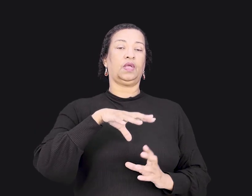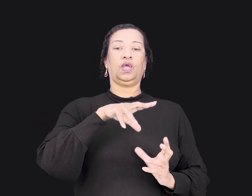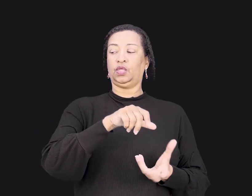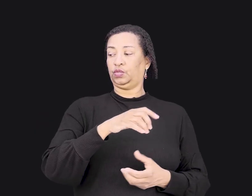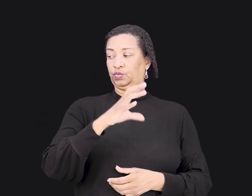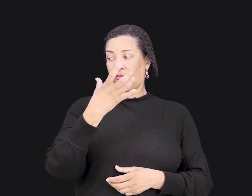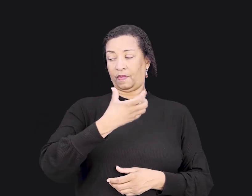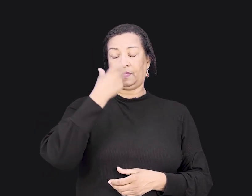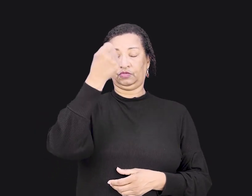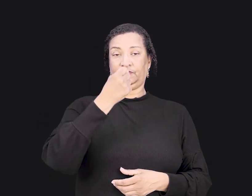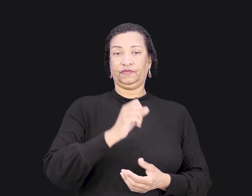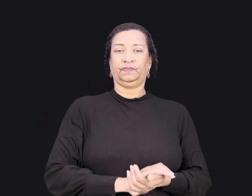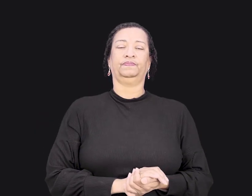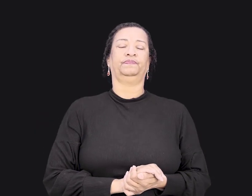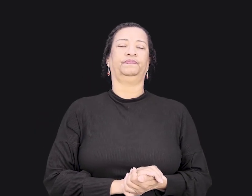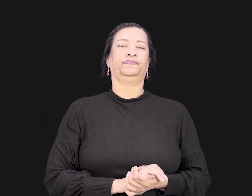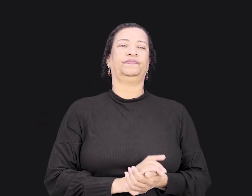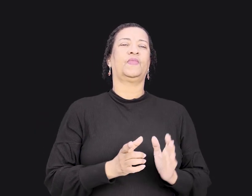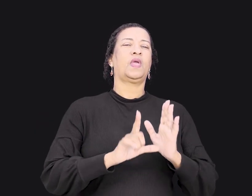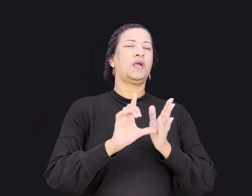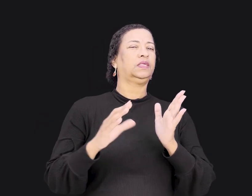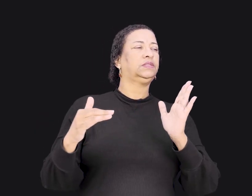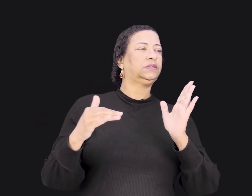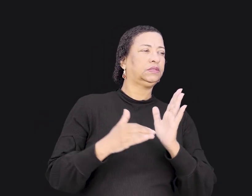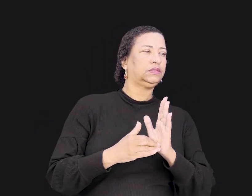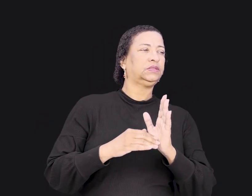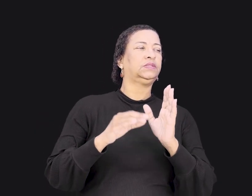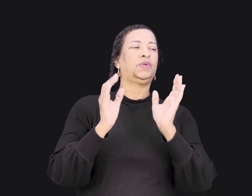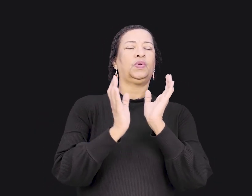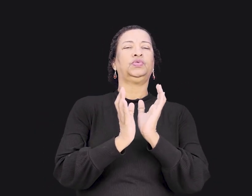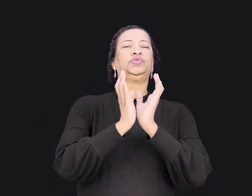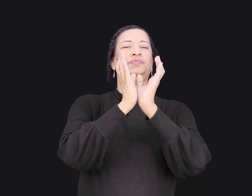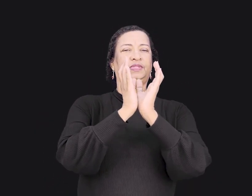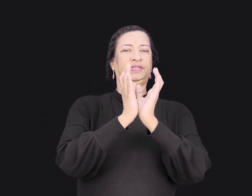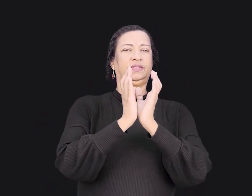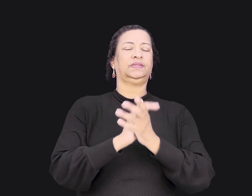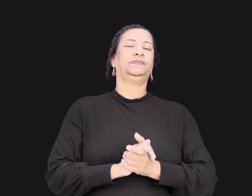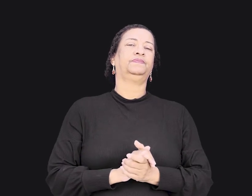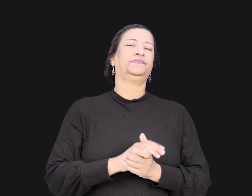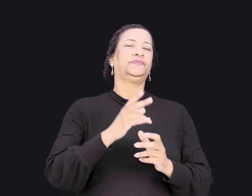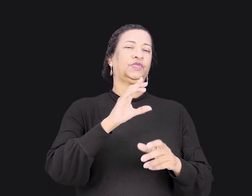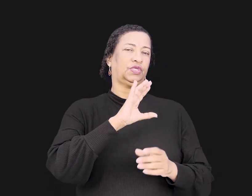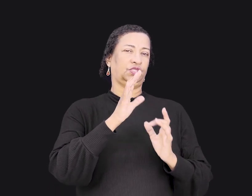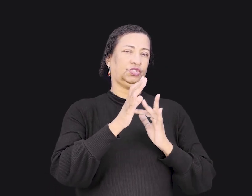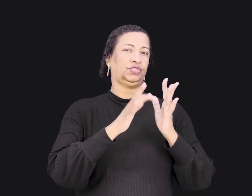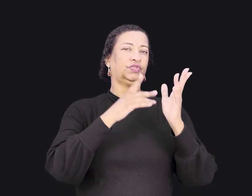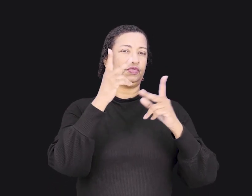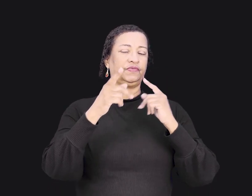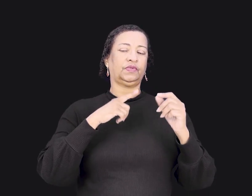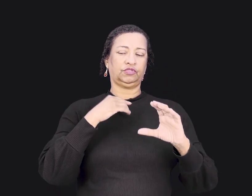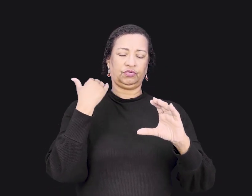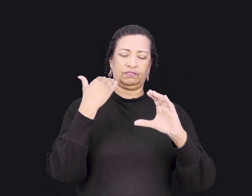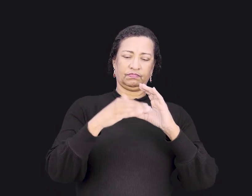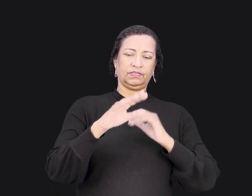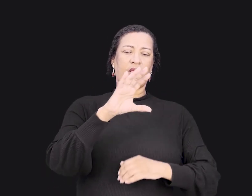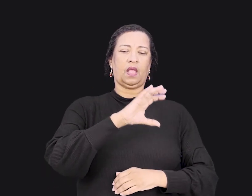ocasião da última ceia, antes de partir, Jesus disse aos apóstolos que tinha uma mensagem de amor para o mundo. E